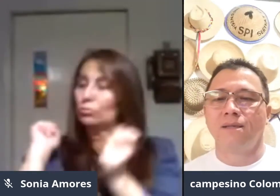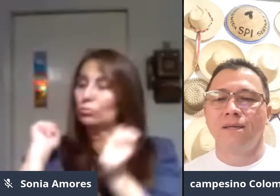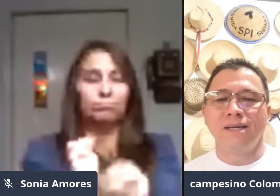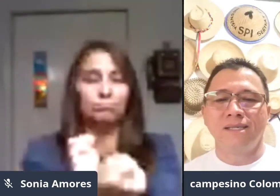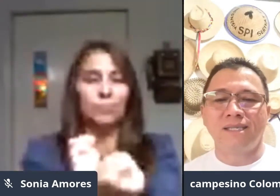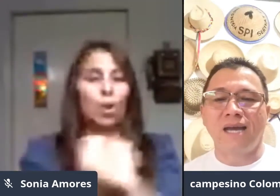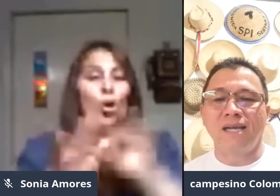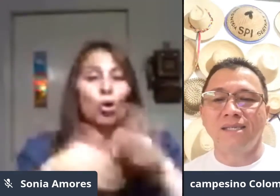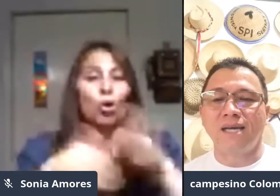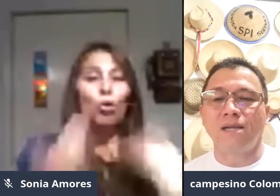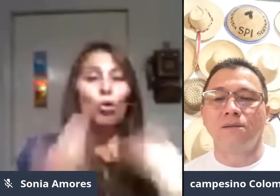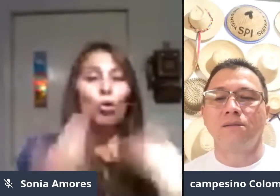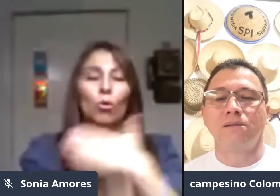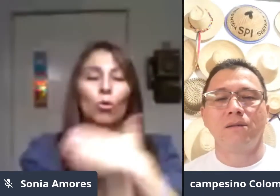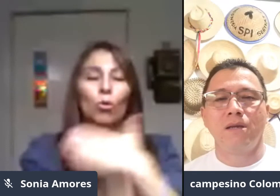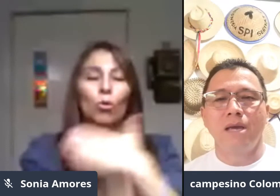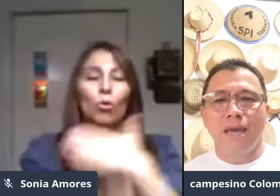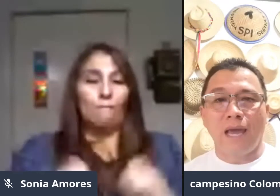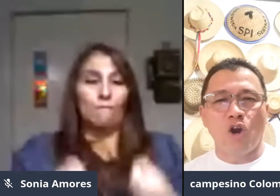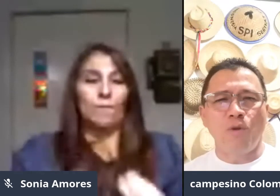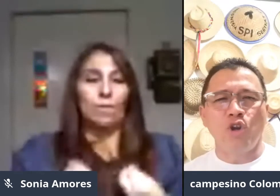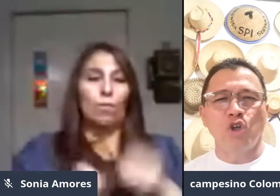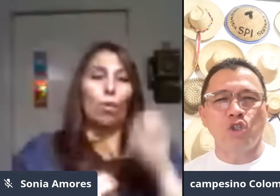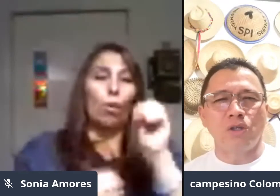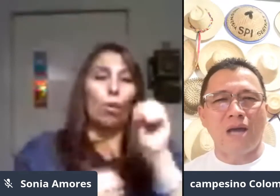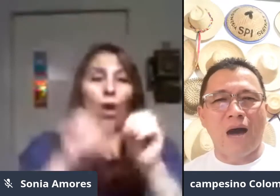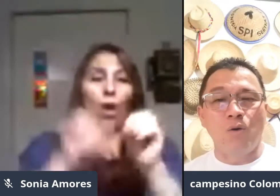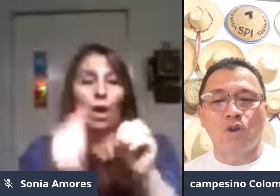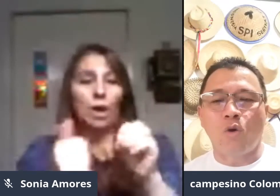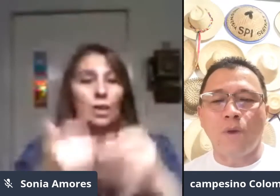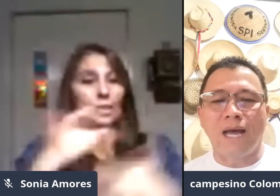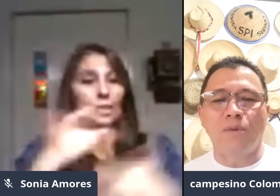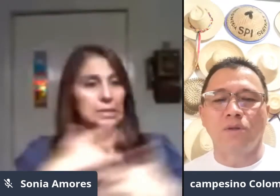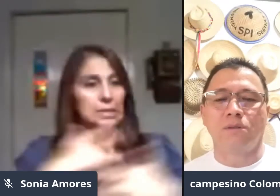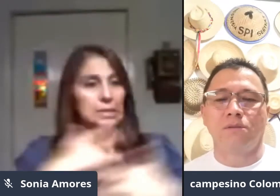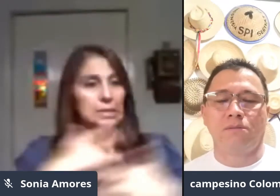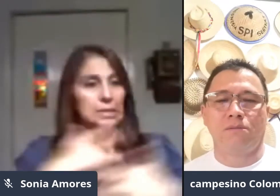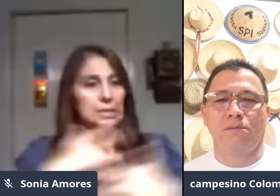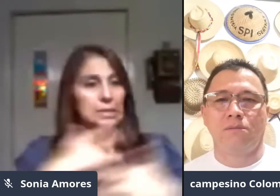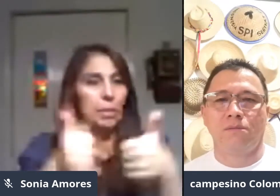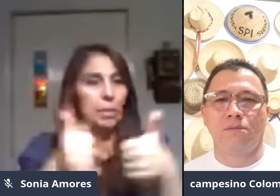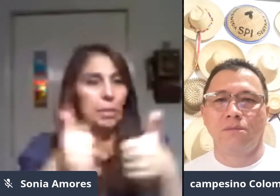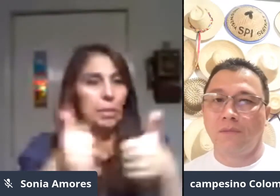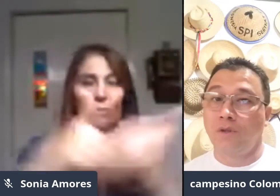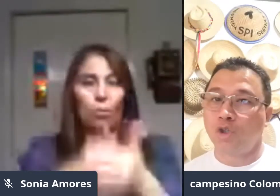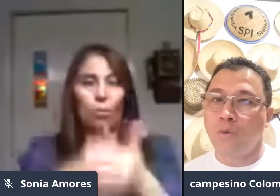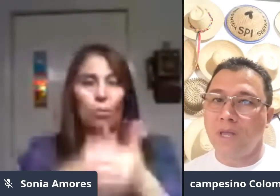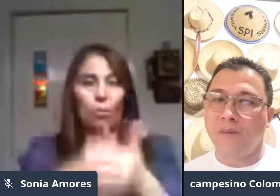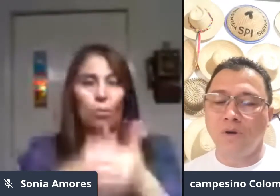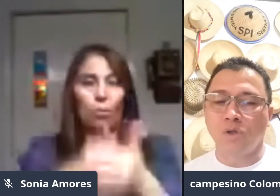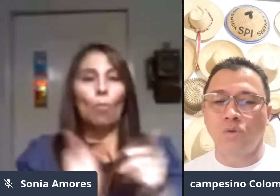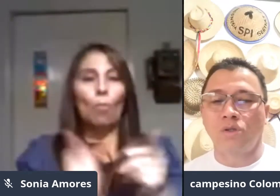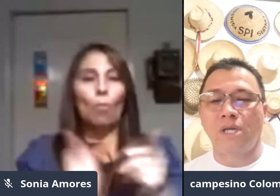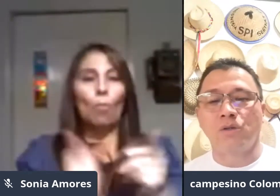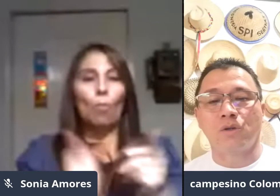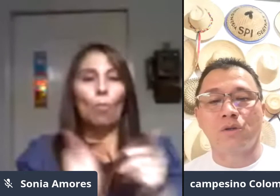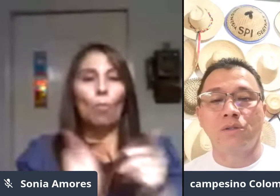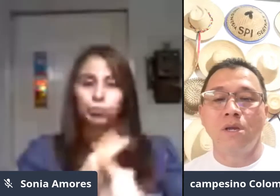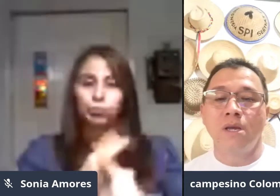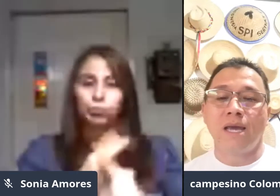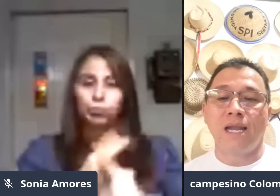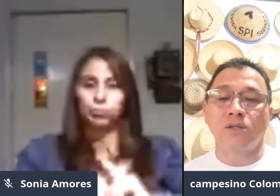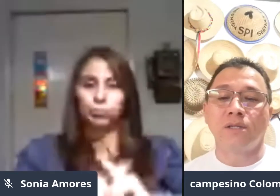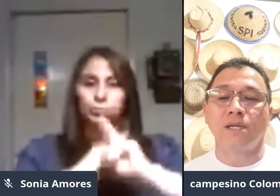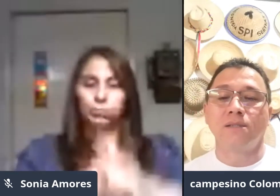vivas, sanas y sanos, en cómo nos autocuidamos, nos cuidamos los unos a los